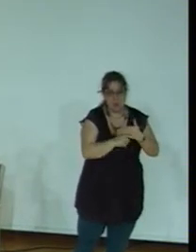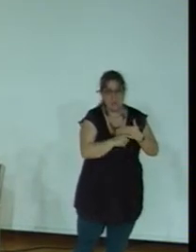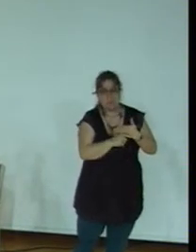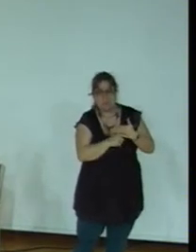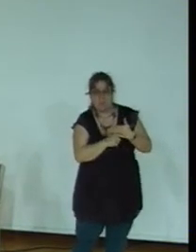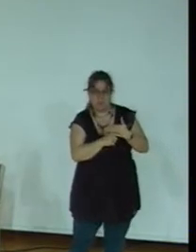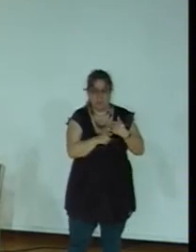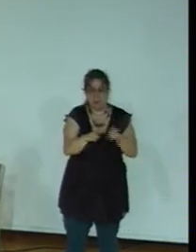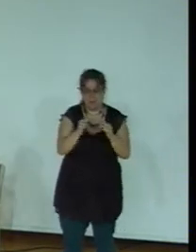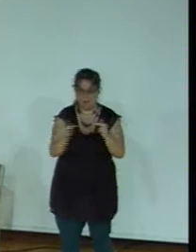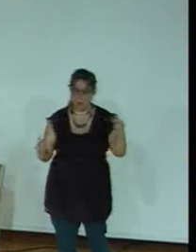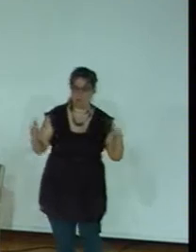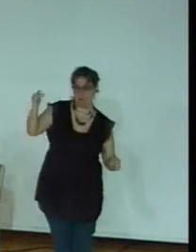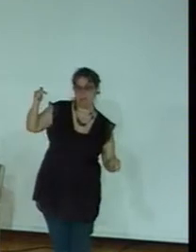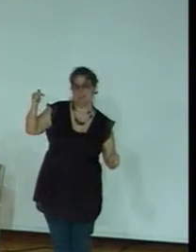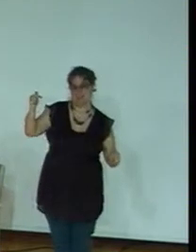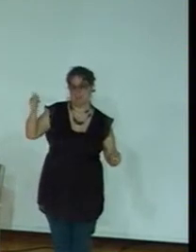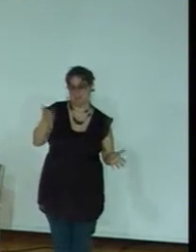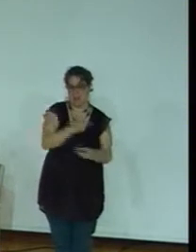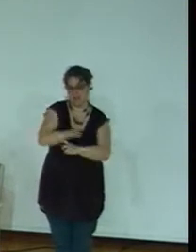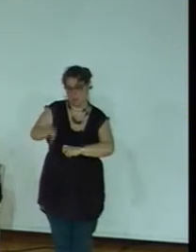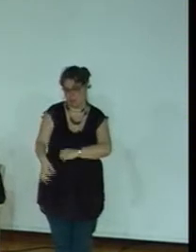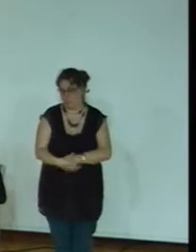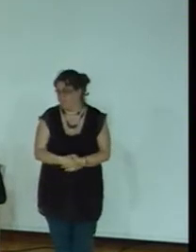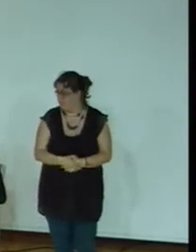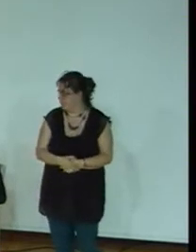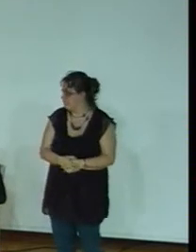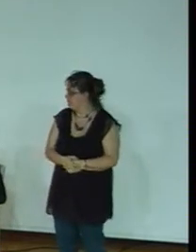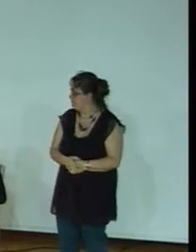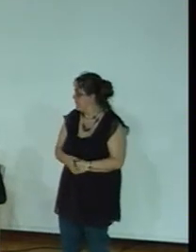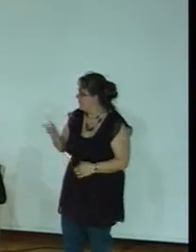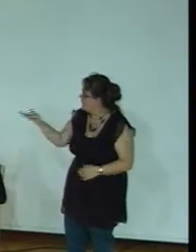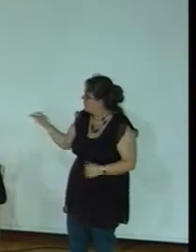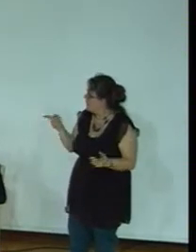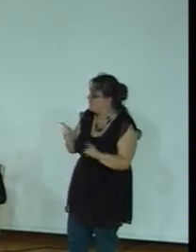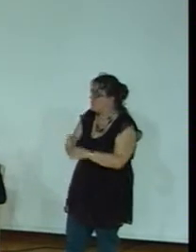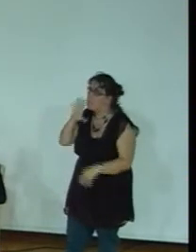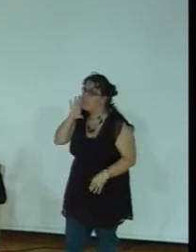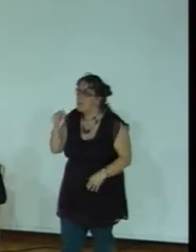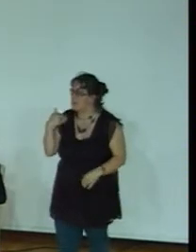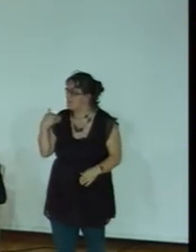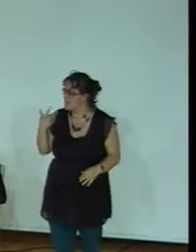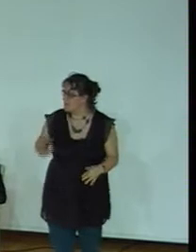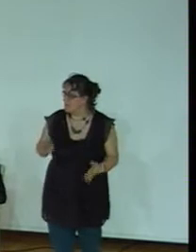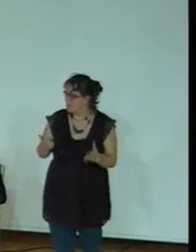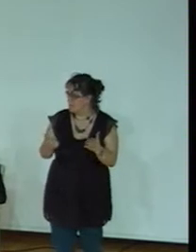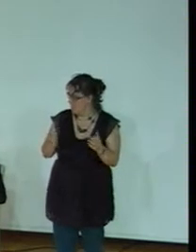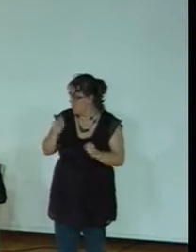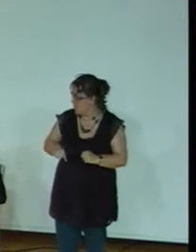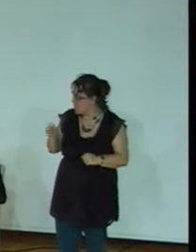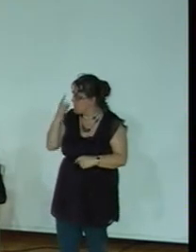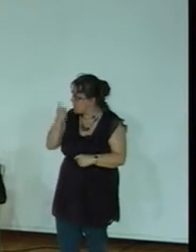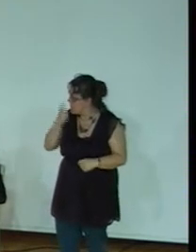Il y a autre chose dont il est question depuis plusieurs jours, qui est de censurer donc, les sites où sont